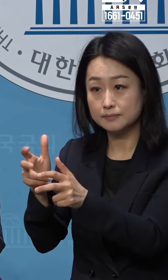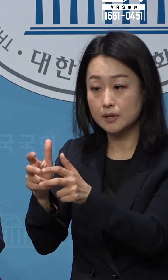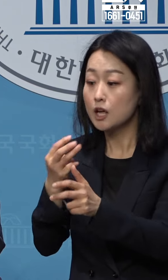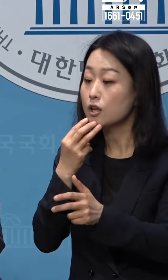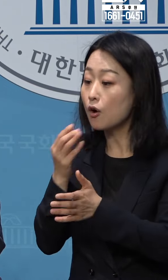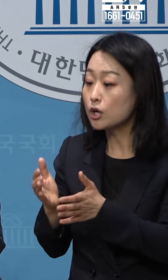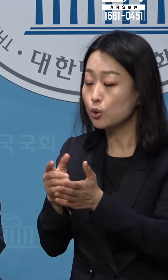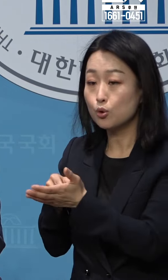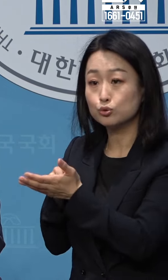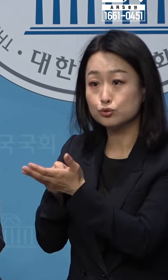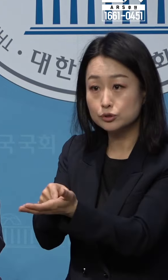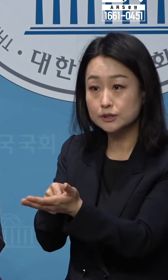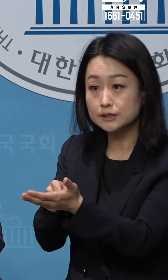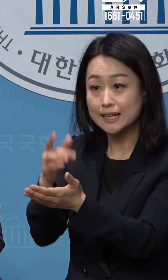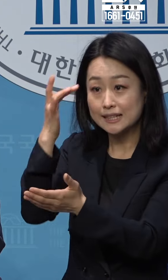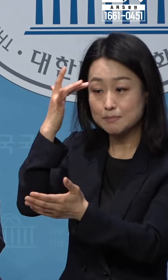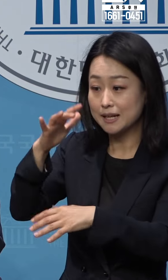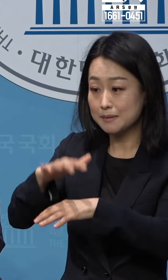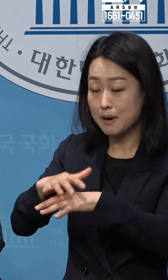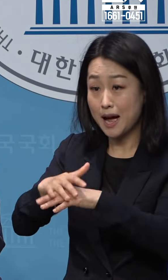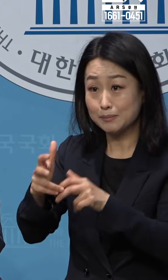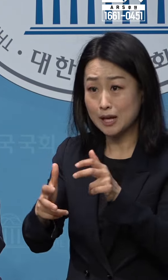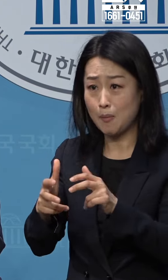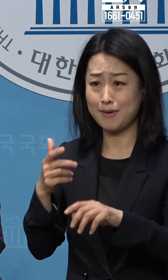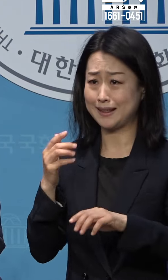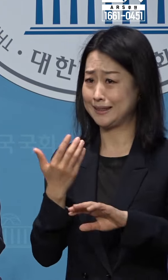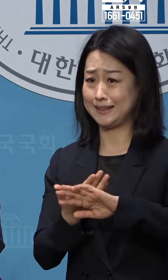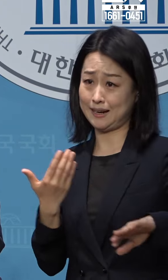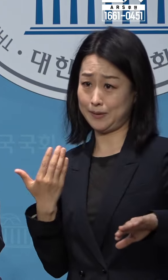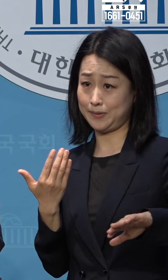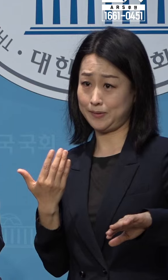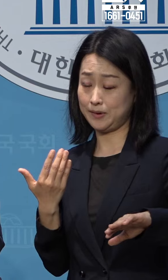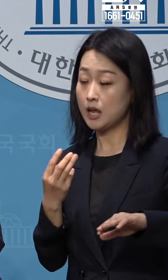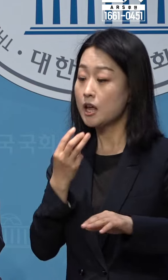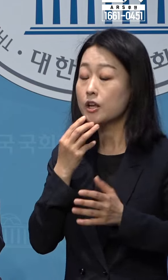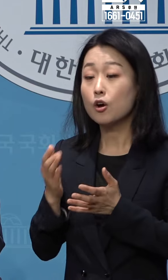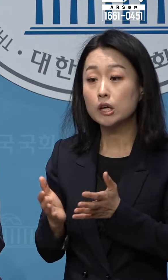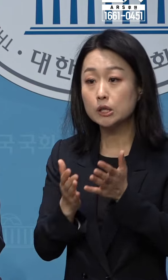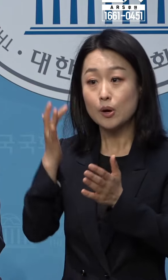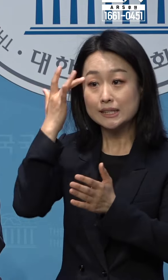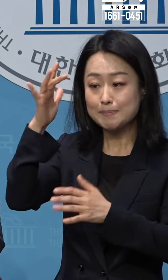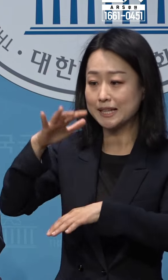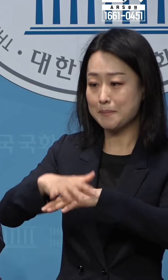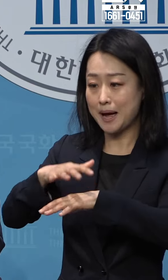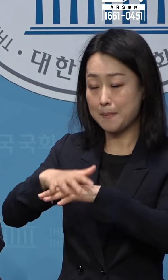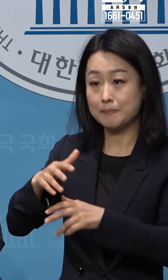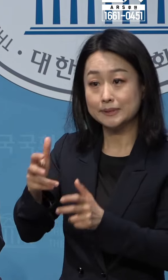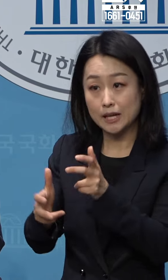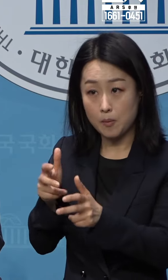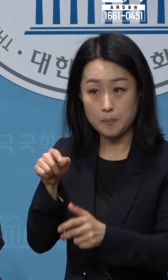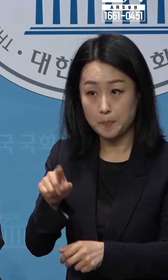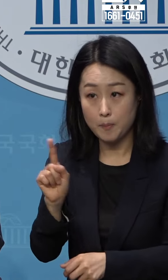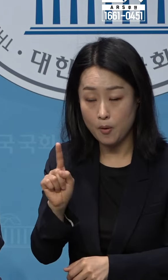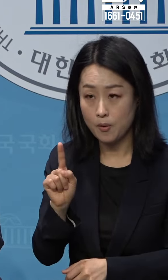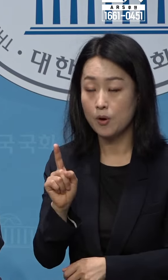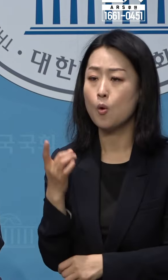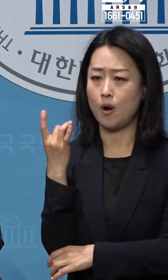추진하려고 했던 스마트팜 사업이 아닙니다 경기도 스마트팜 사업은